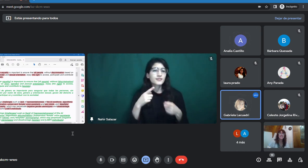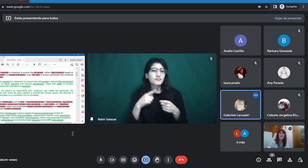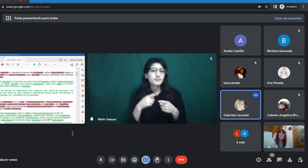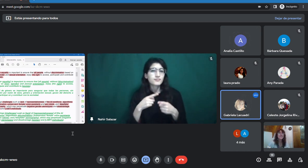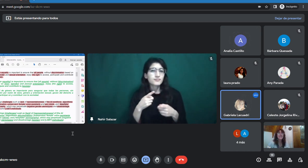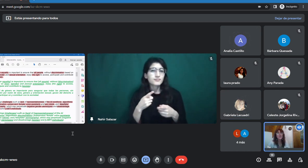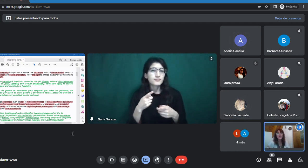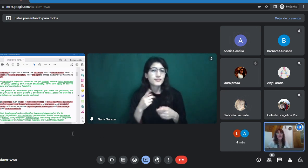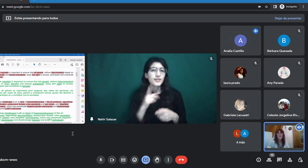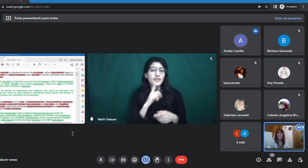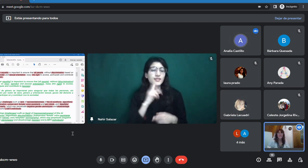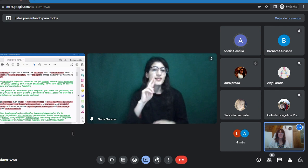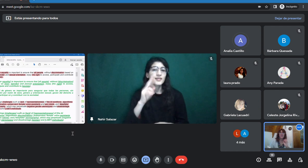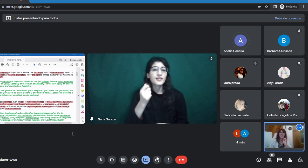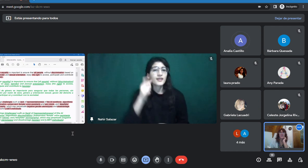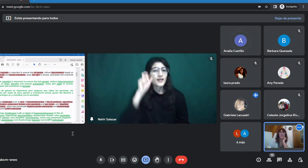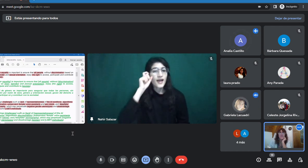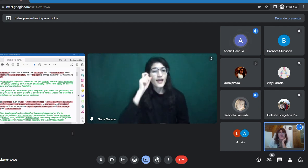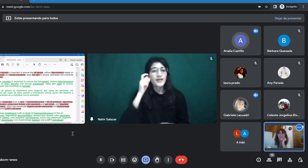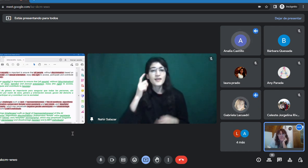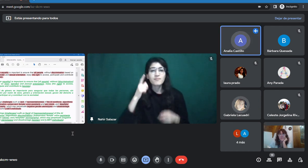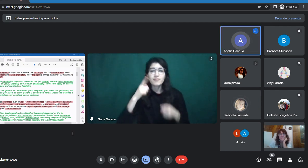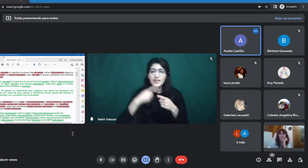Este SH es tal o tales.